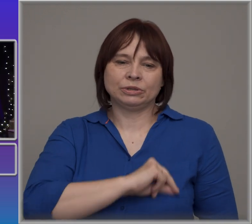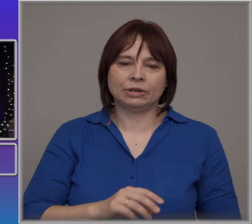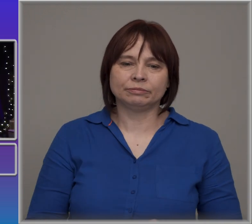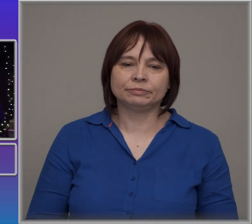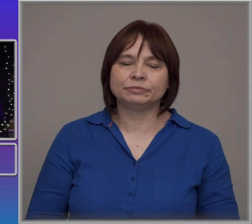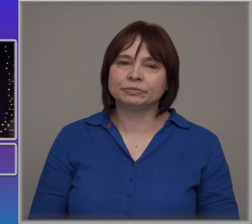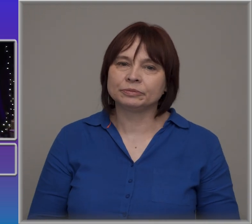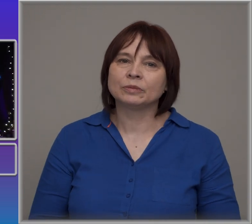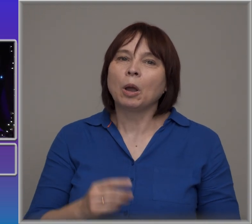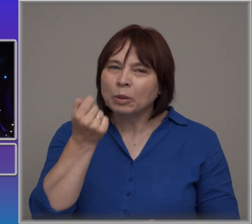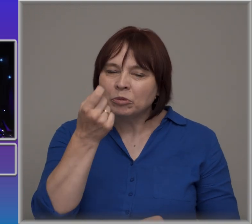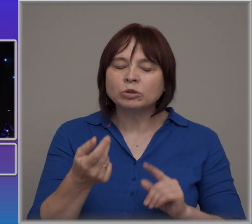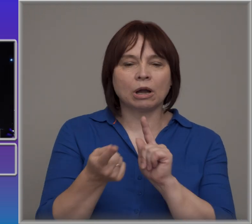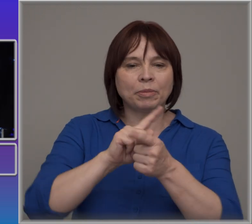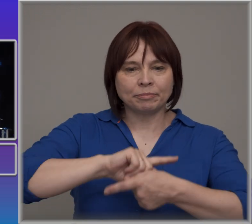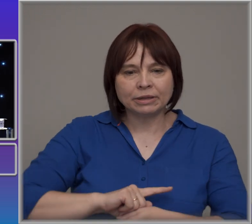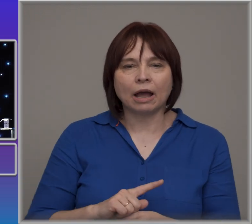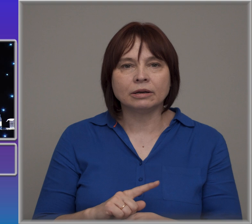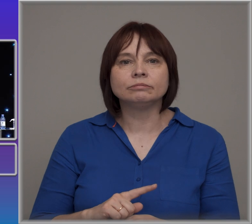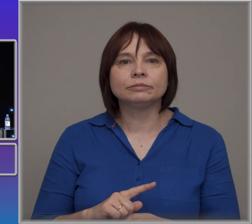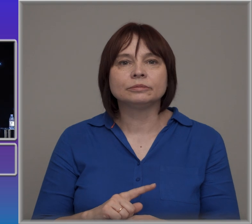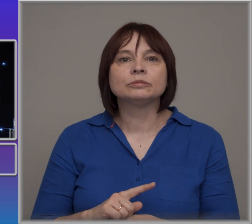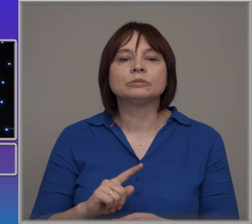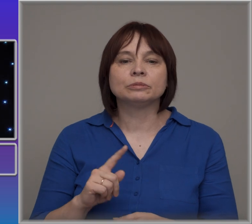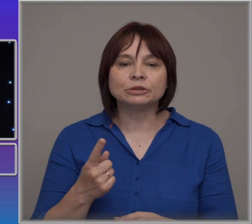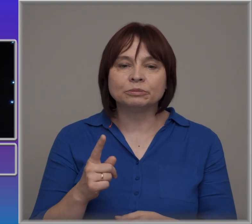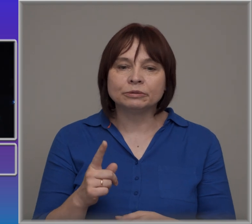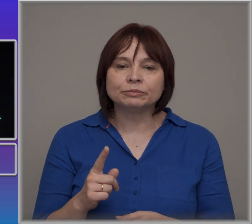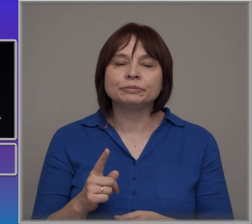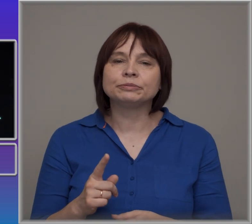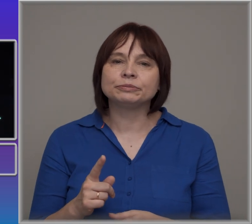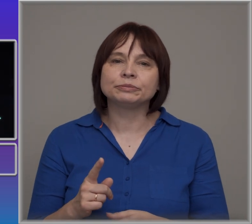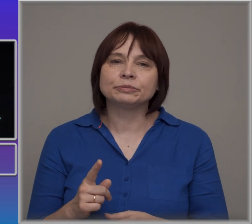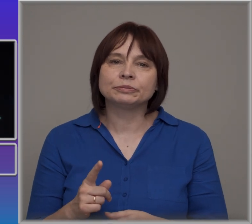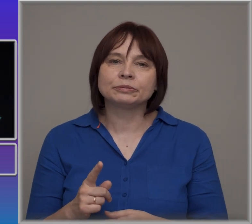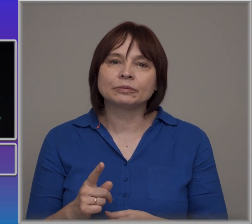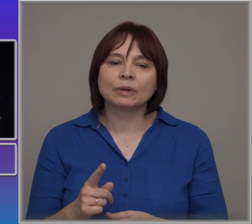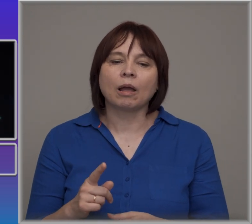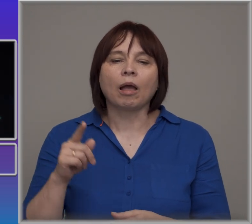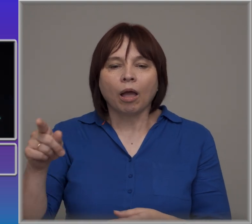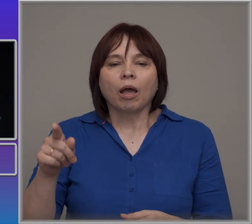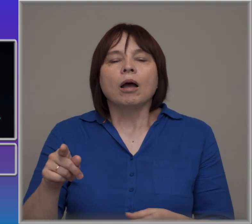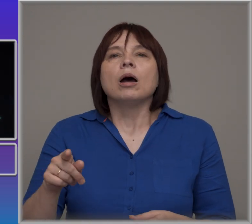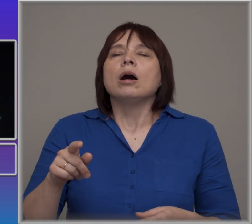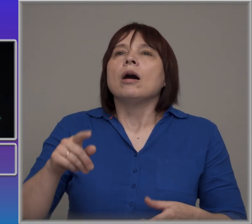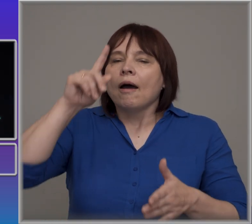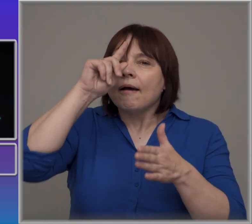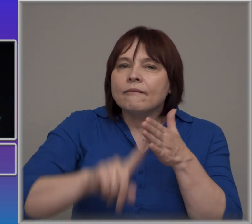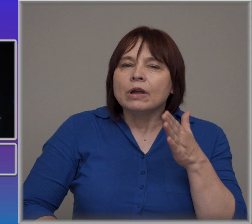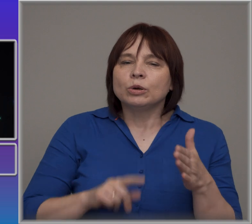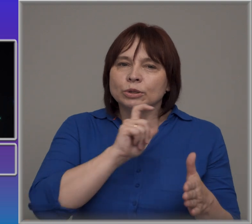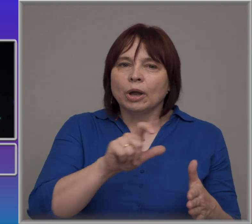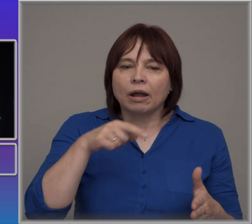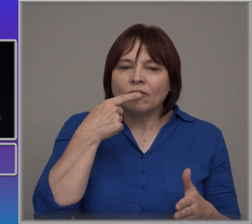так: труд сделал из обезьяны человека. Знаете, коммунисты очень интересные